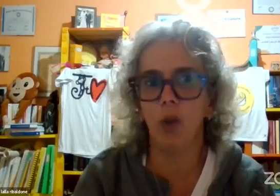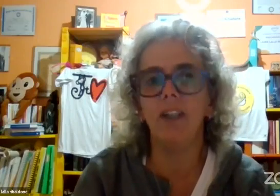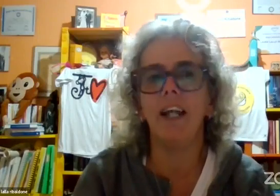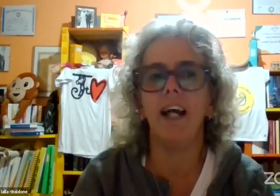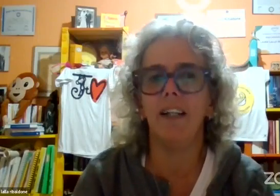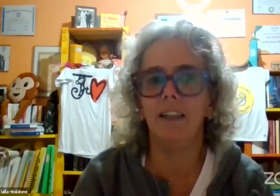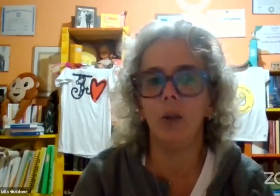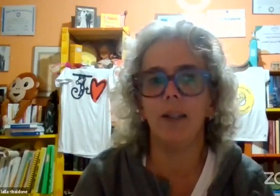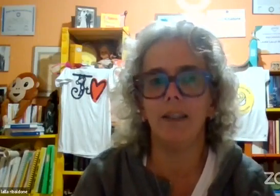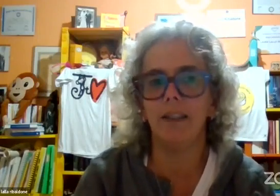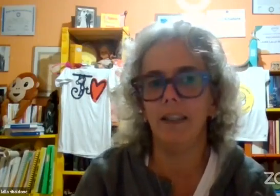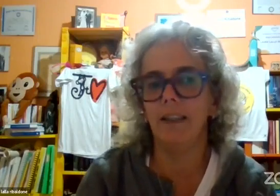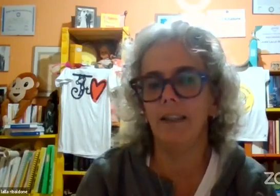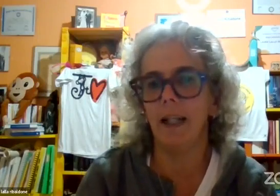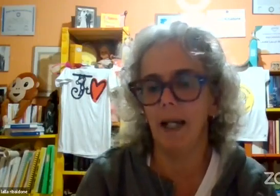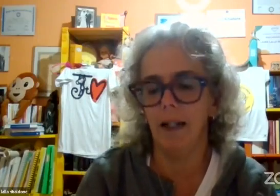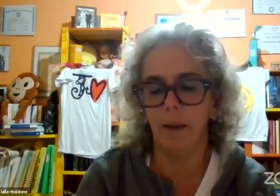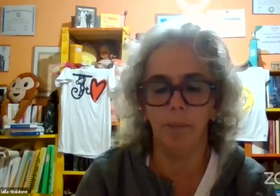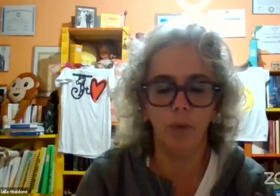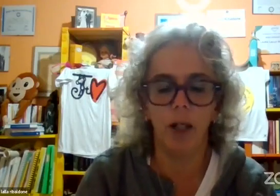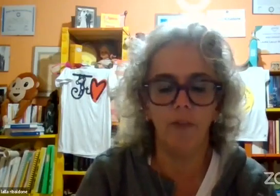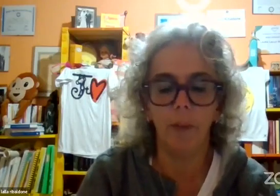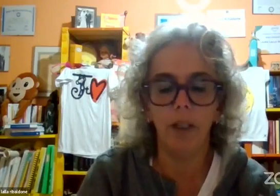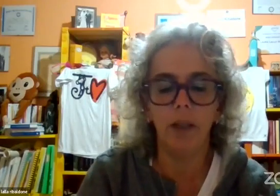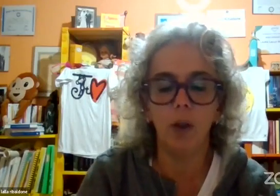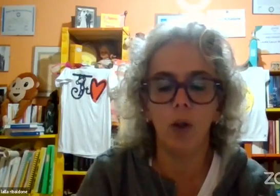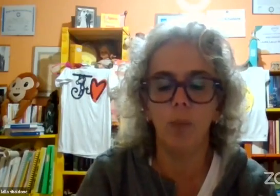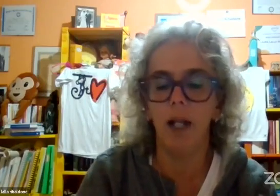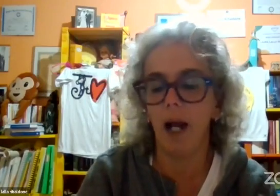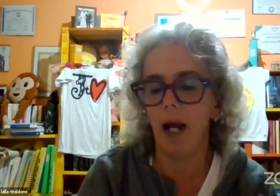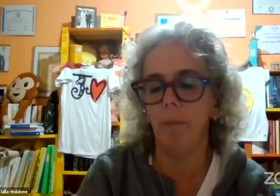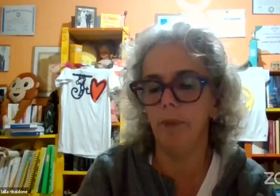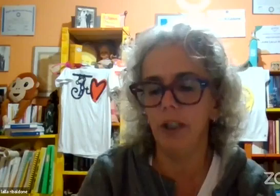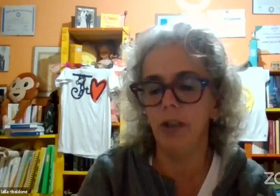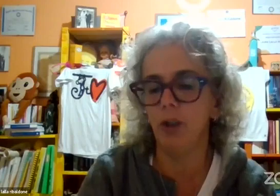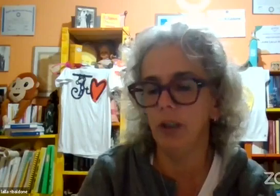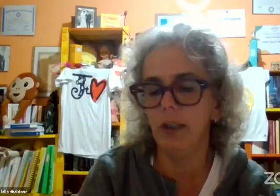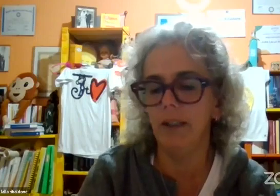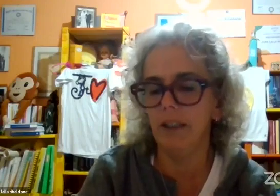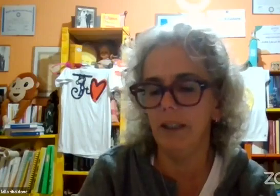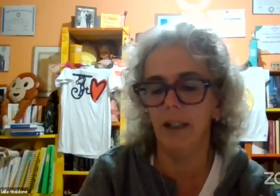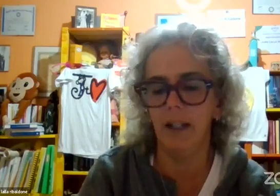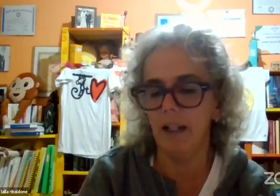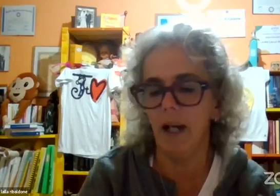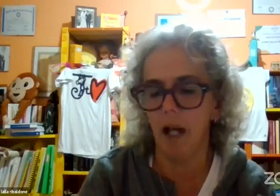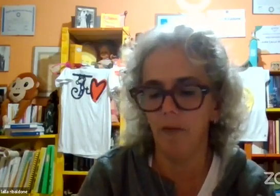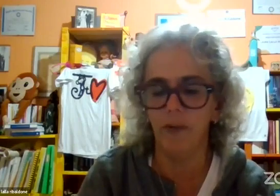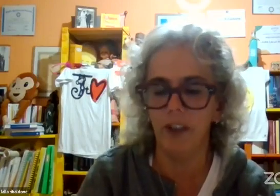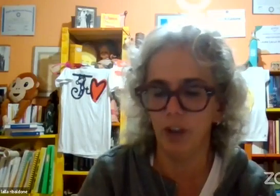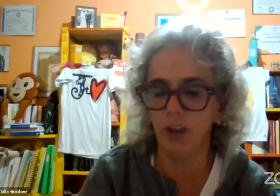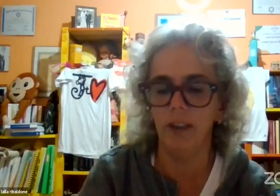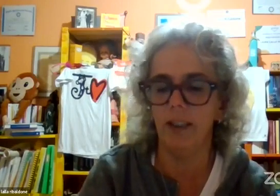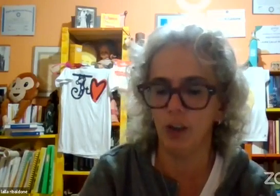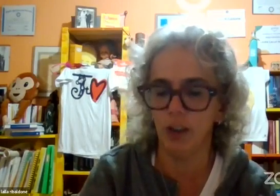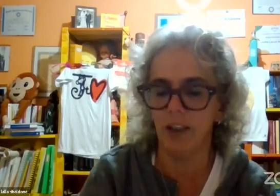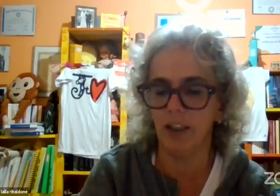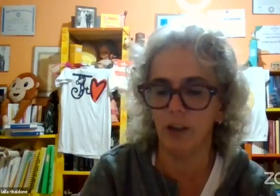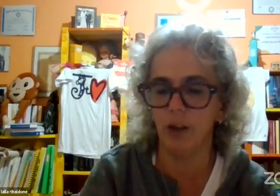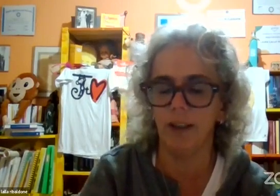l'alfabeto della lingua dei segni italiana, appunto l'alfabeto come A, B, C, D, E, F, C, eccetera,